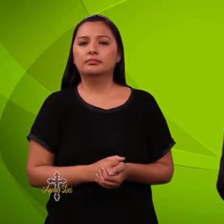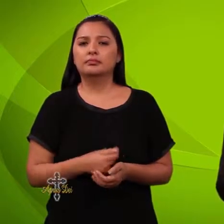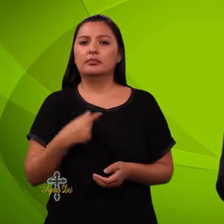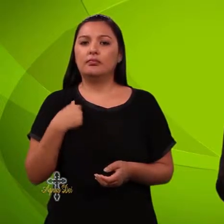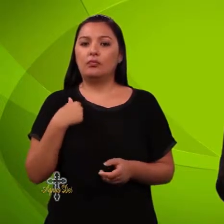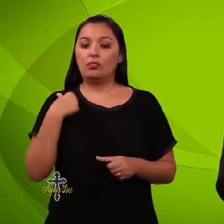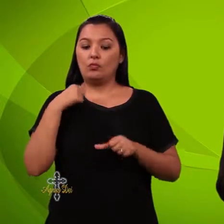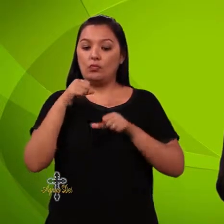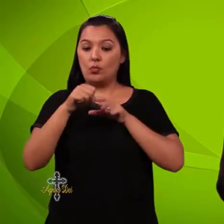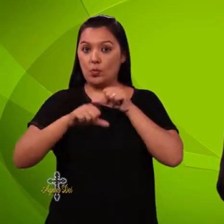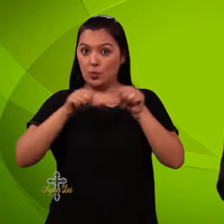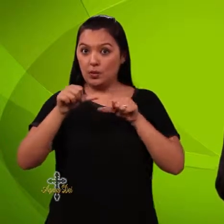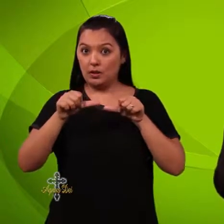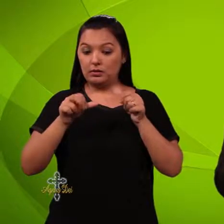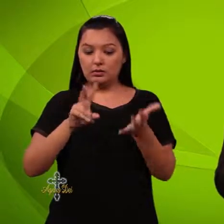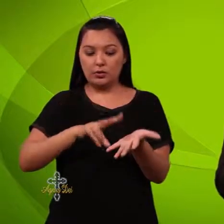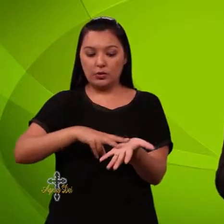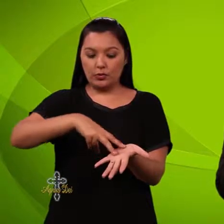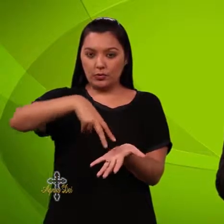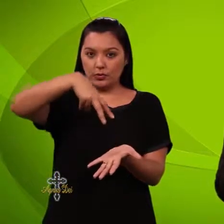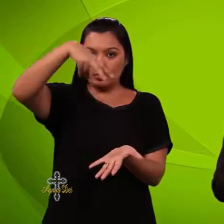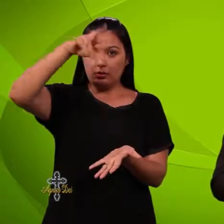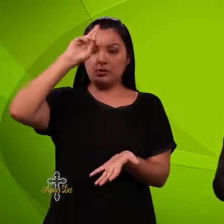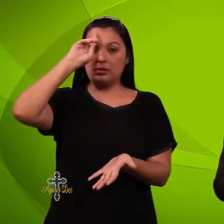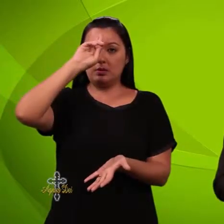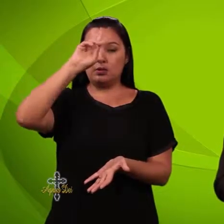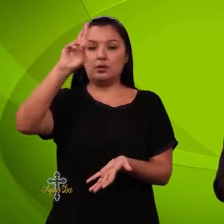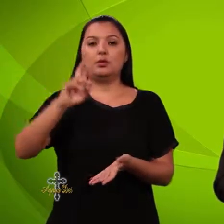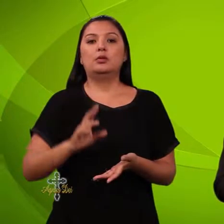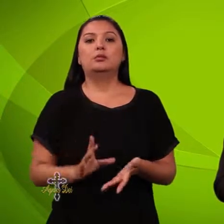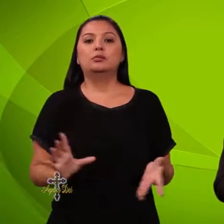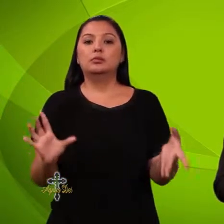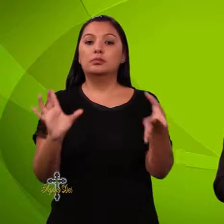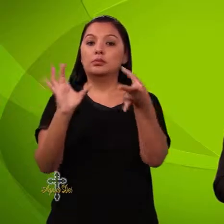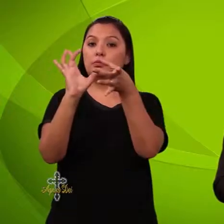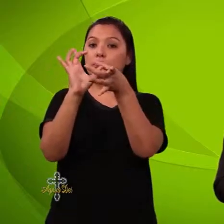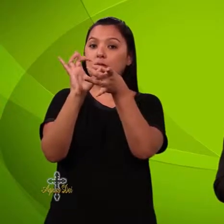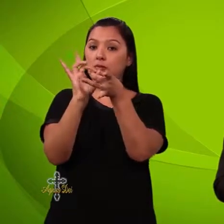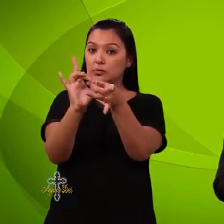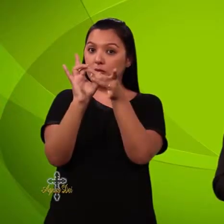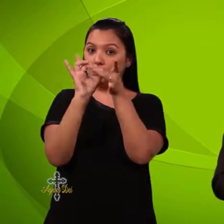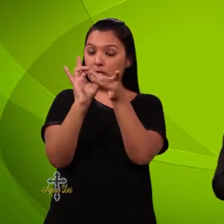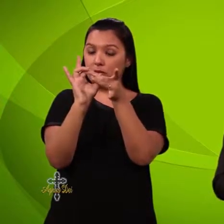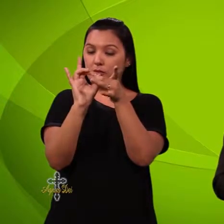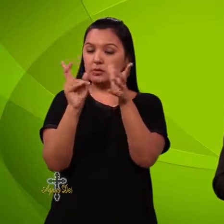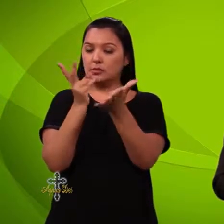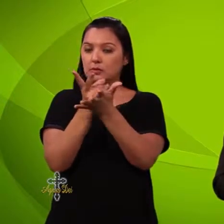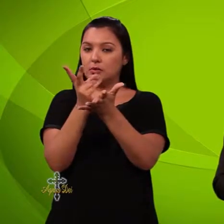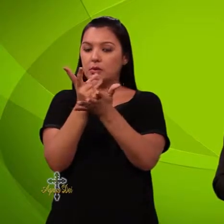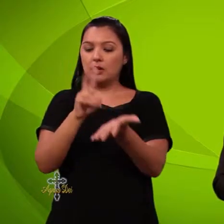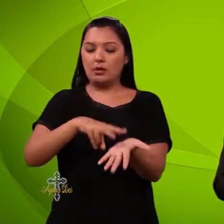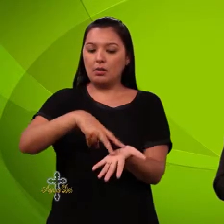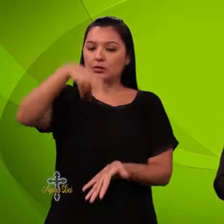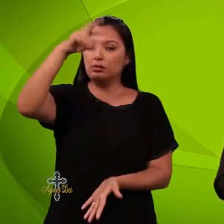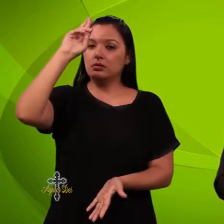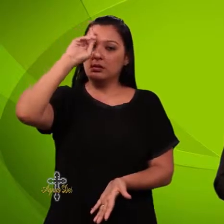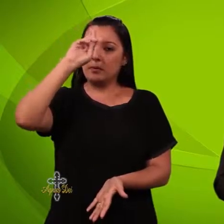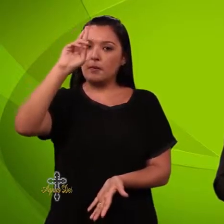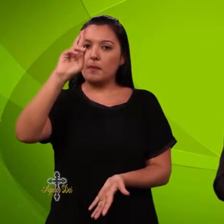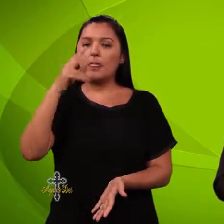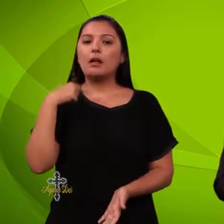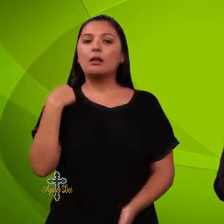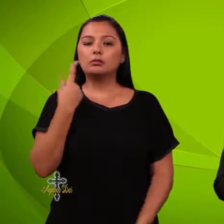aos nossos corações. É o ápice, o cume, o fundamento de